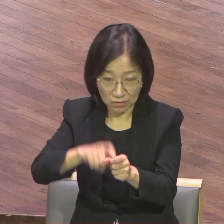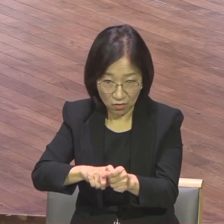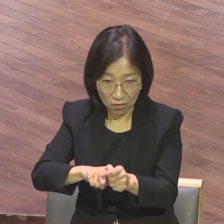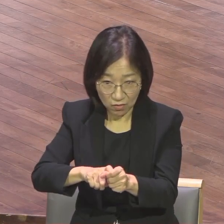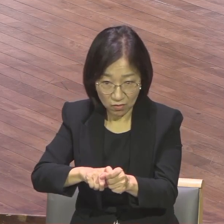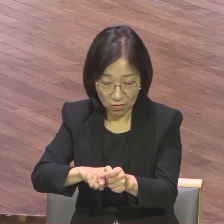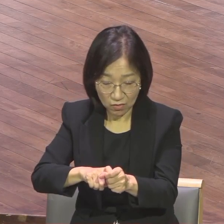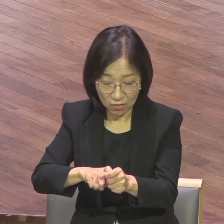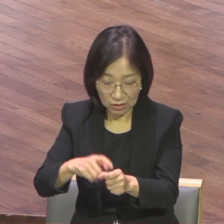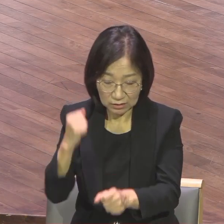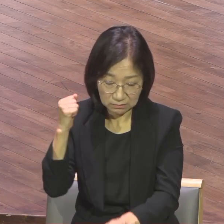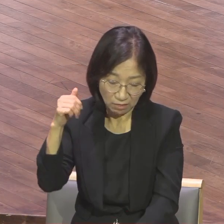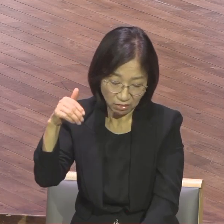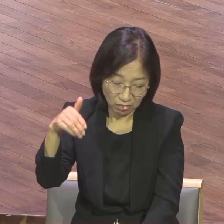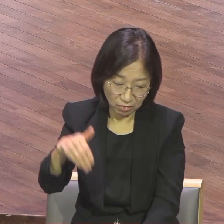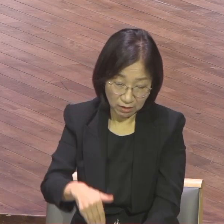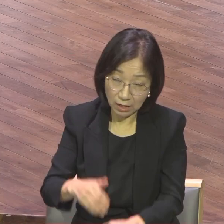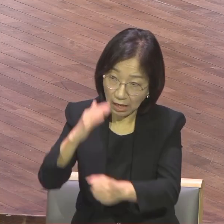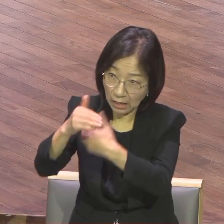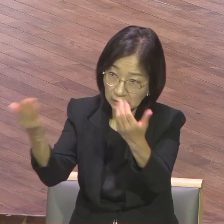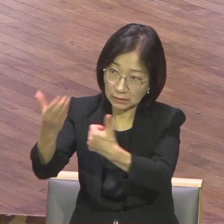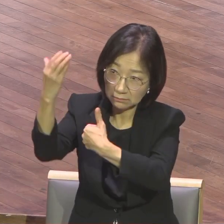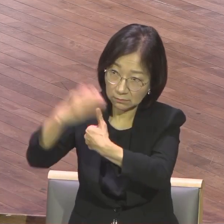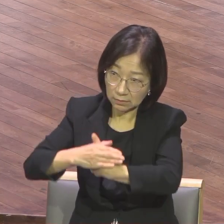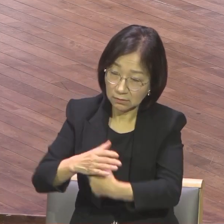사명이 무감각해져 버린